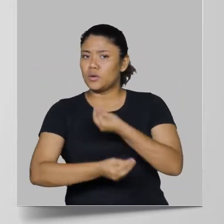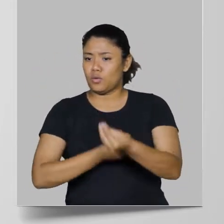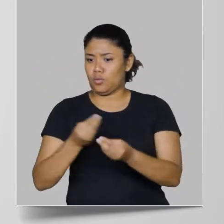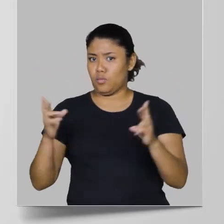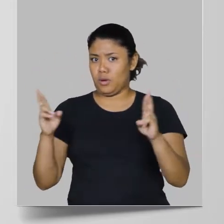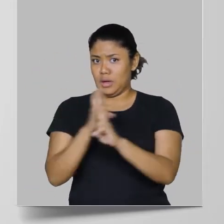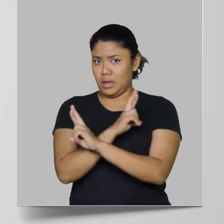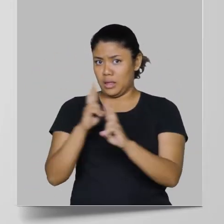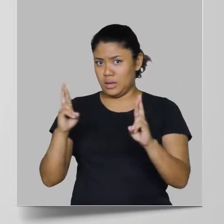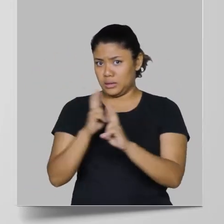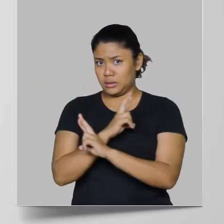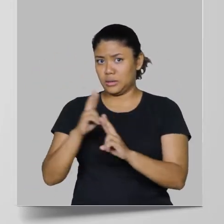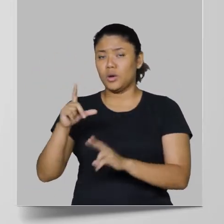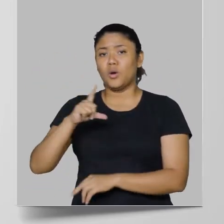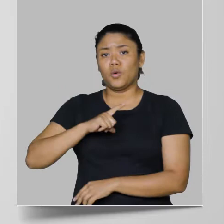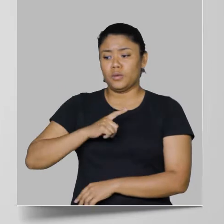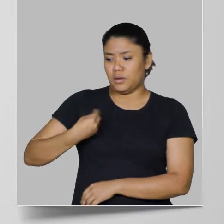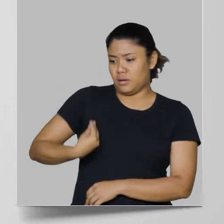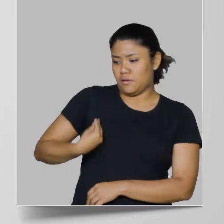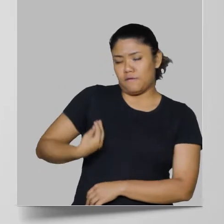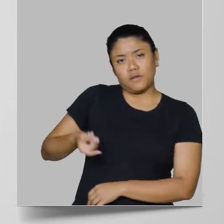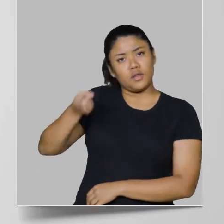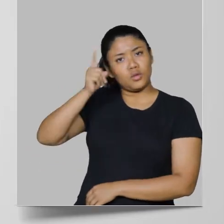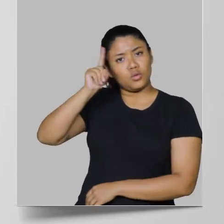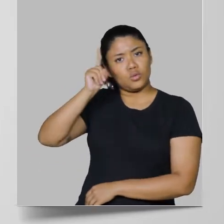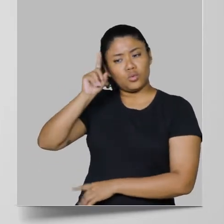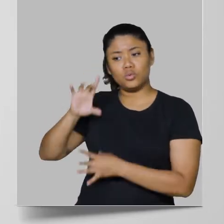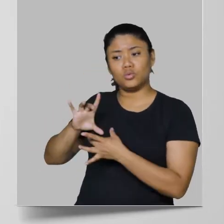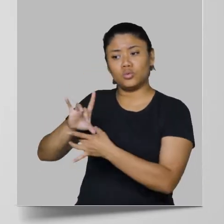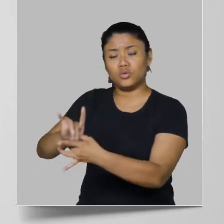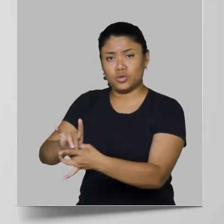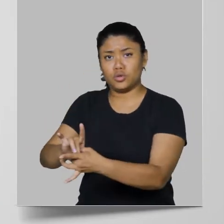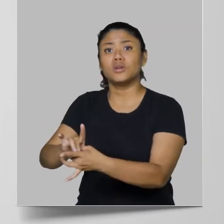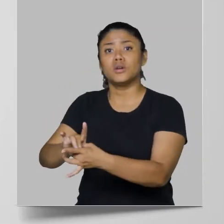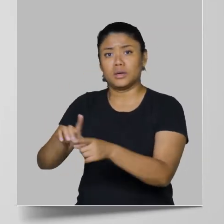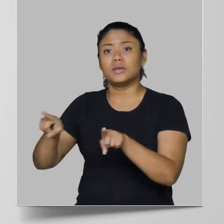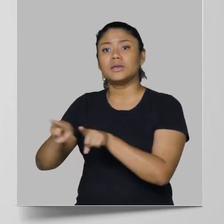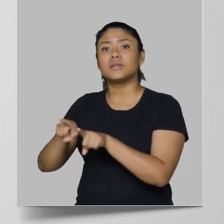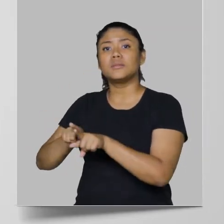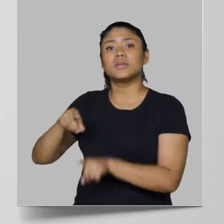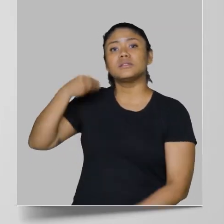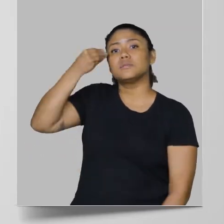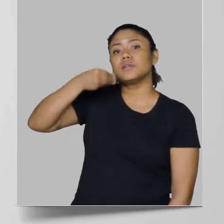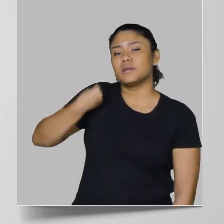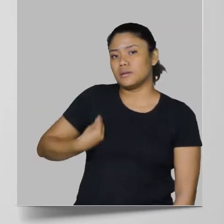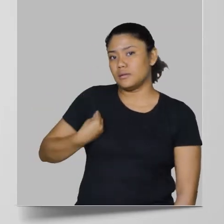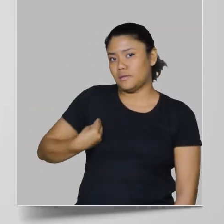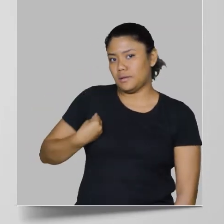contextos vividos e também a deficiência enquanto uma experiência de vida.